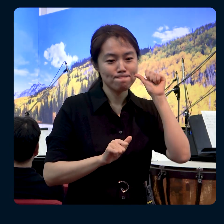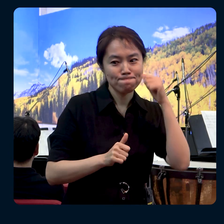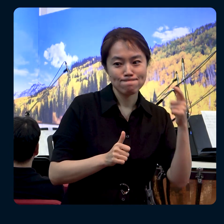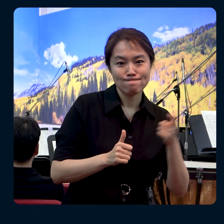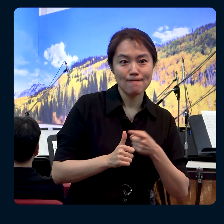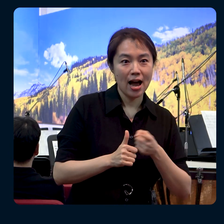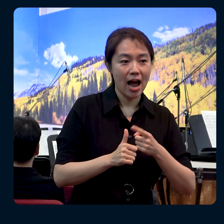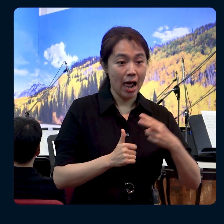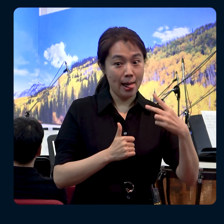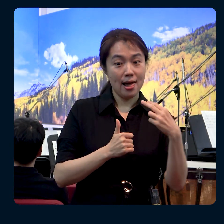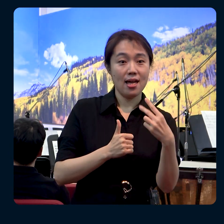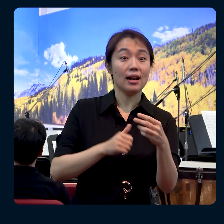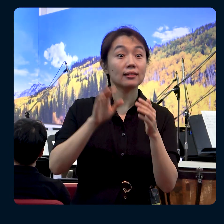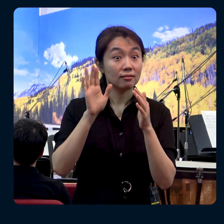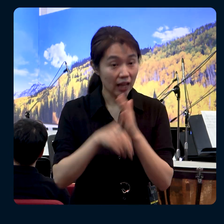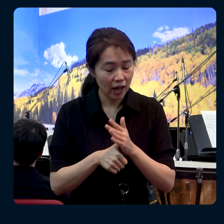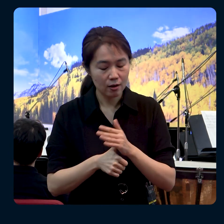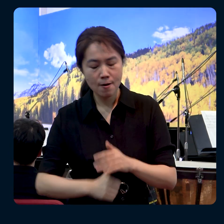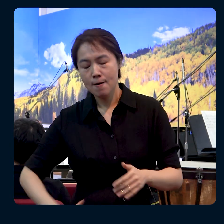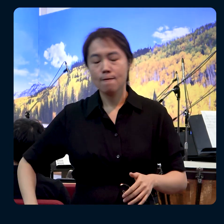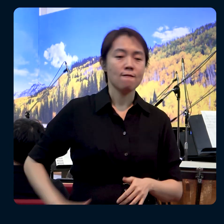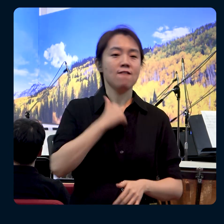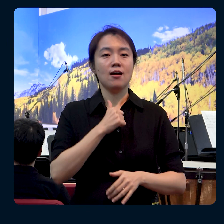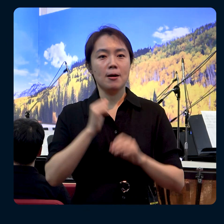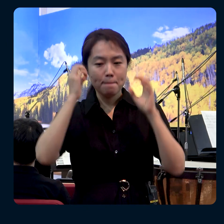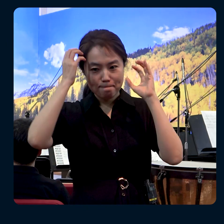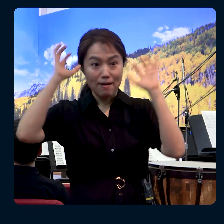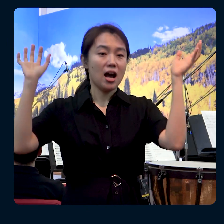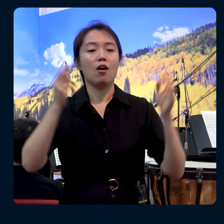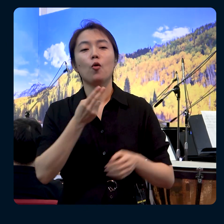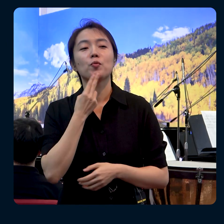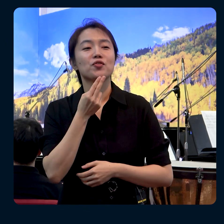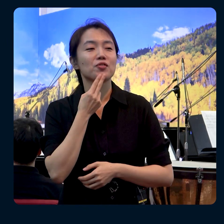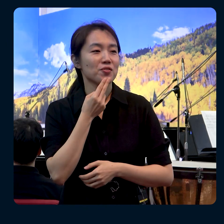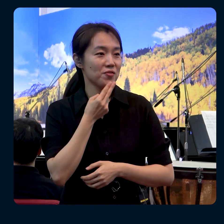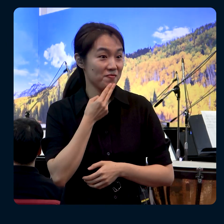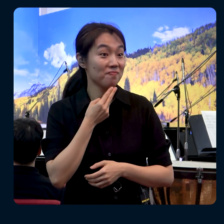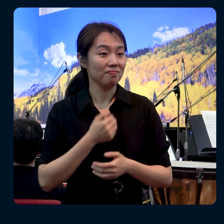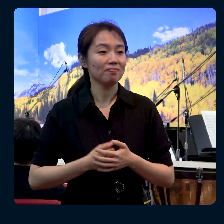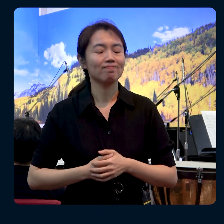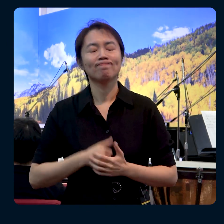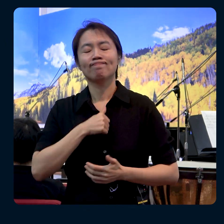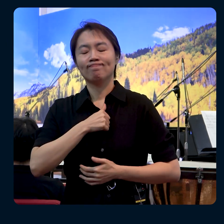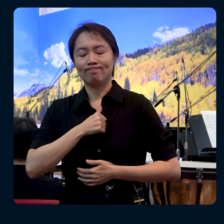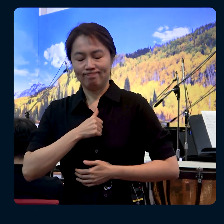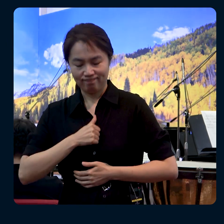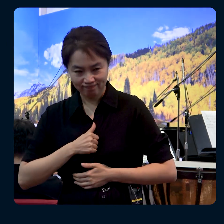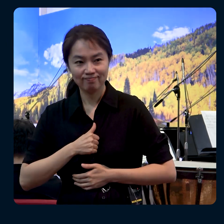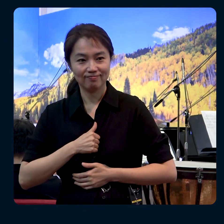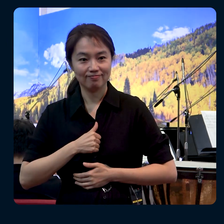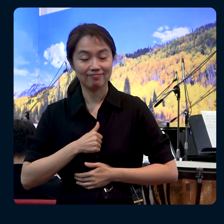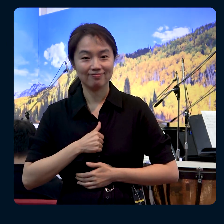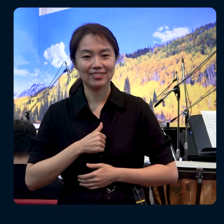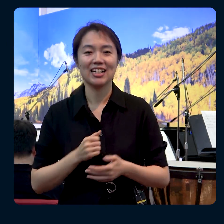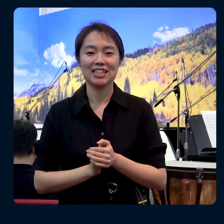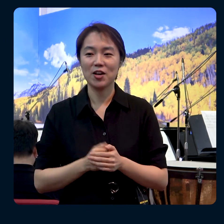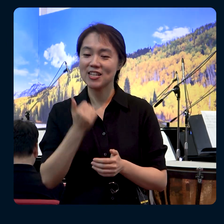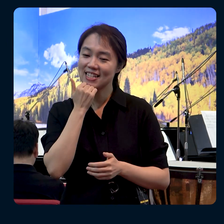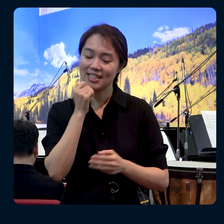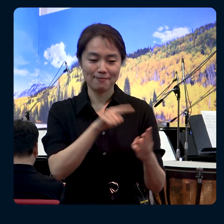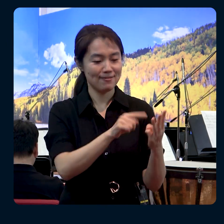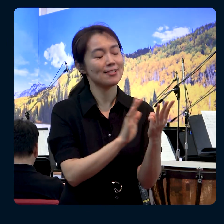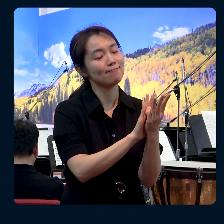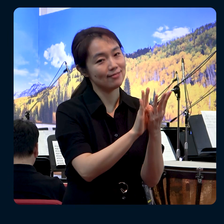아니죠. 마귀의 도발에 폭발하지 않는다. 이게 중요한 모습이죠. 자, 그래서 맞아줬더니